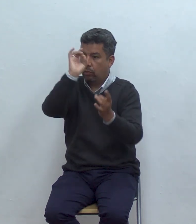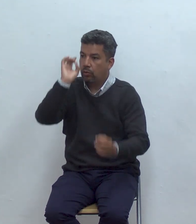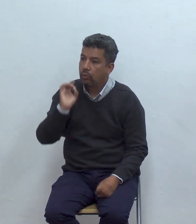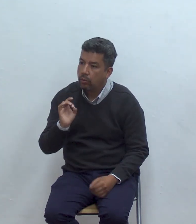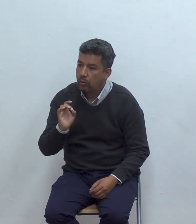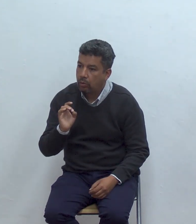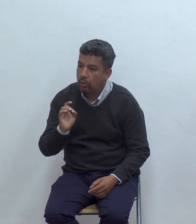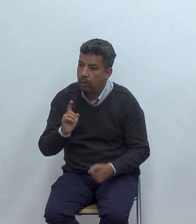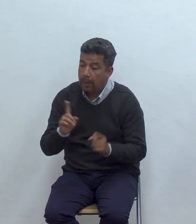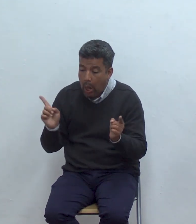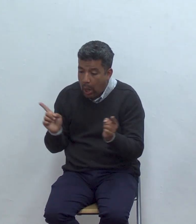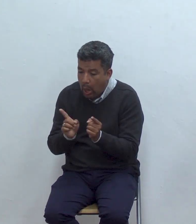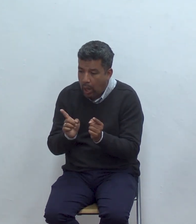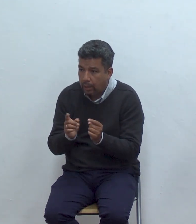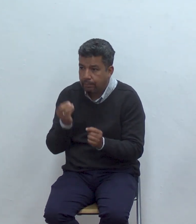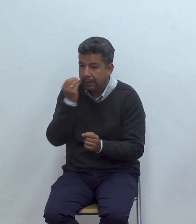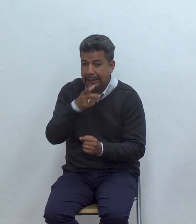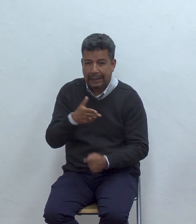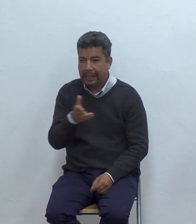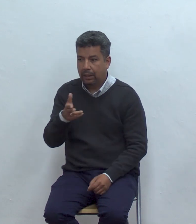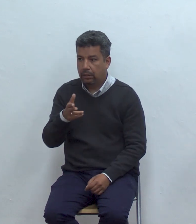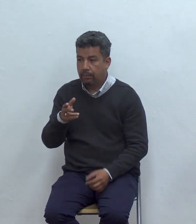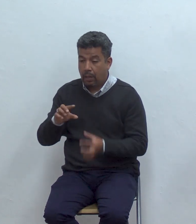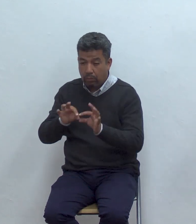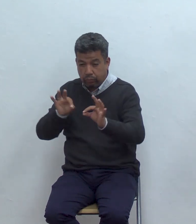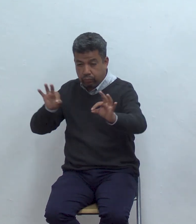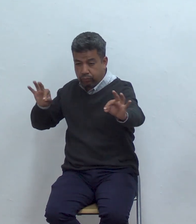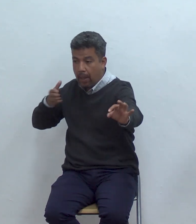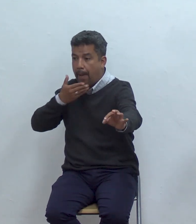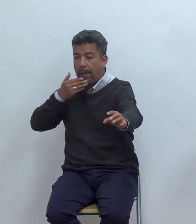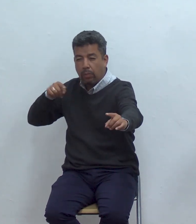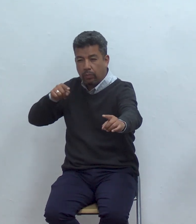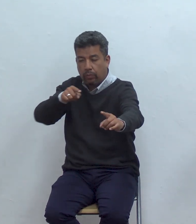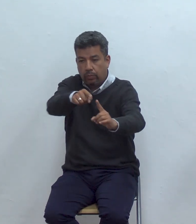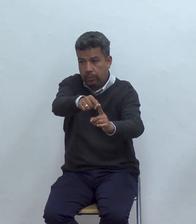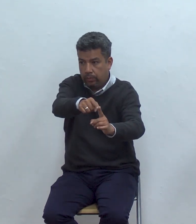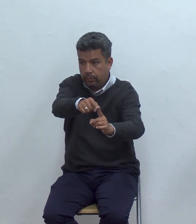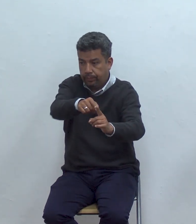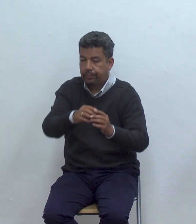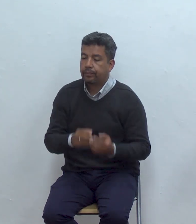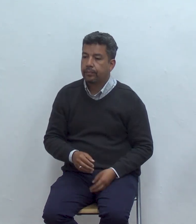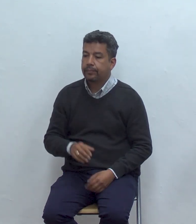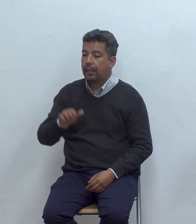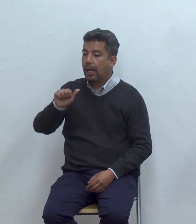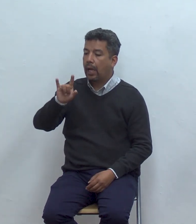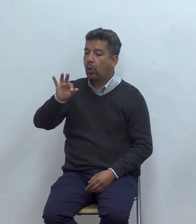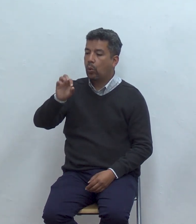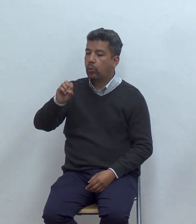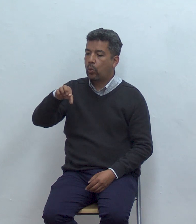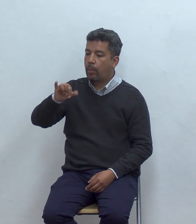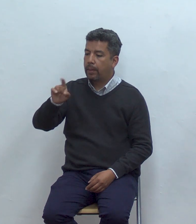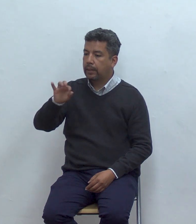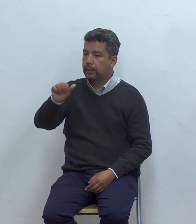proyectil. Entre más camino recorra conducido, mejor es el propósito. Autopista, viene la